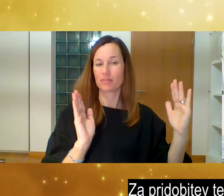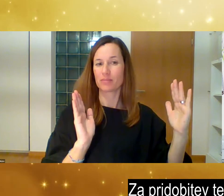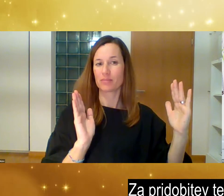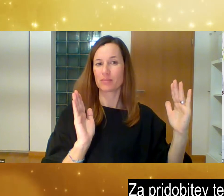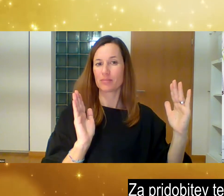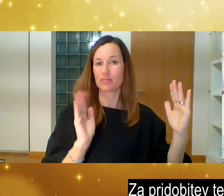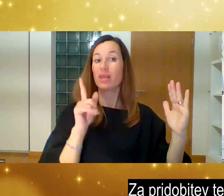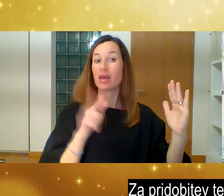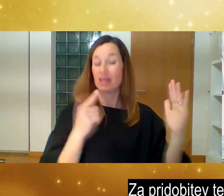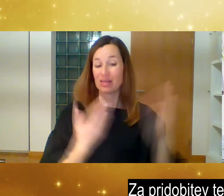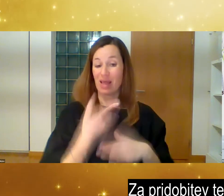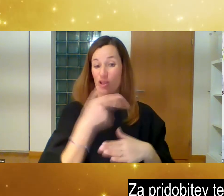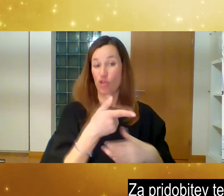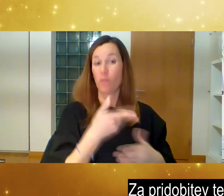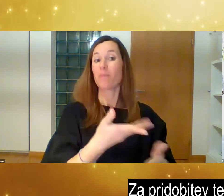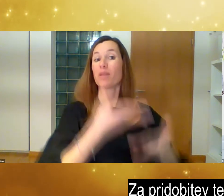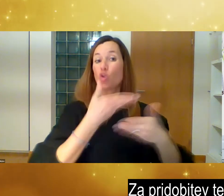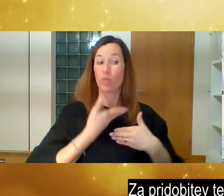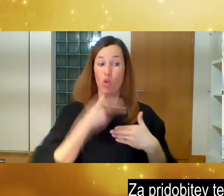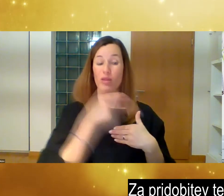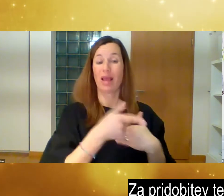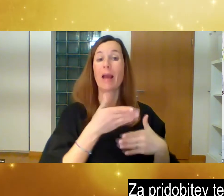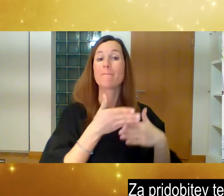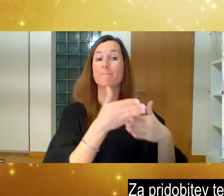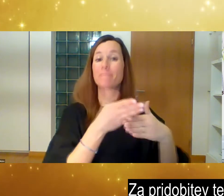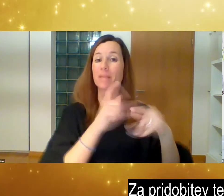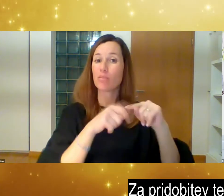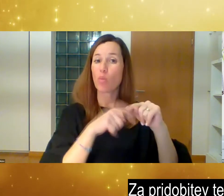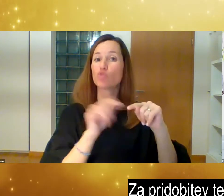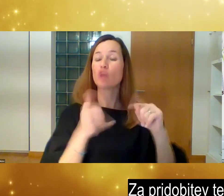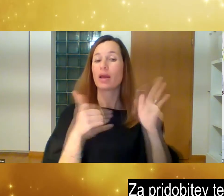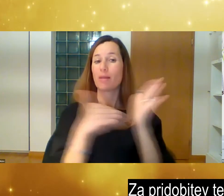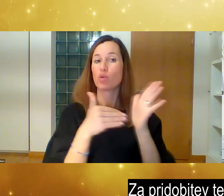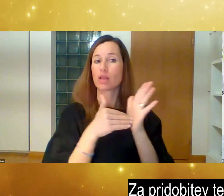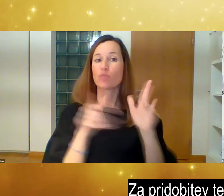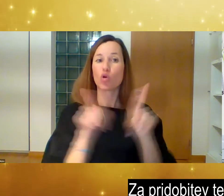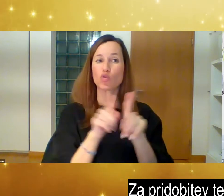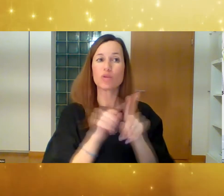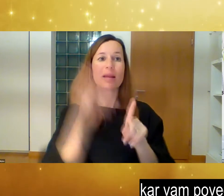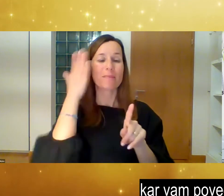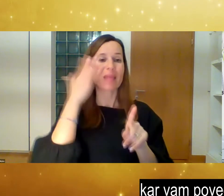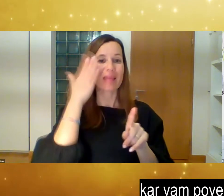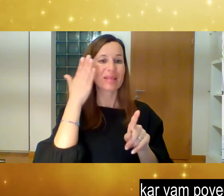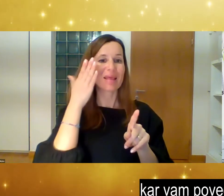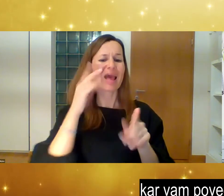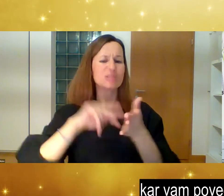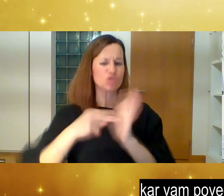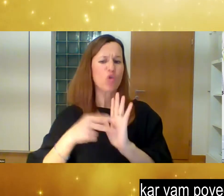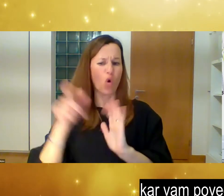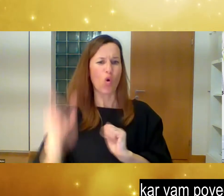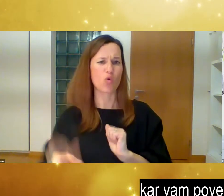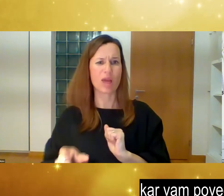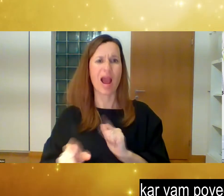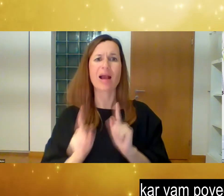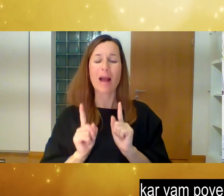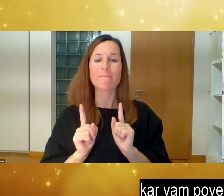za ta pridobitev tega pripomočka je potrebno tudi mnenje izvedenca, ampak to itak